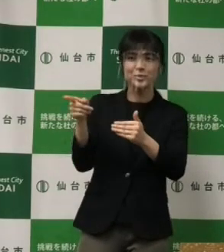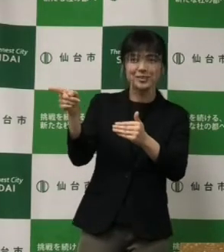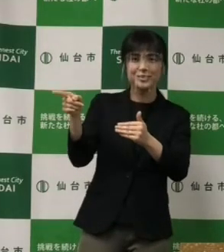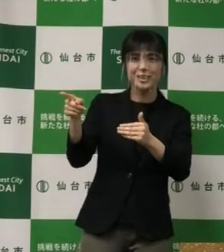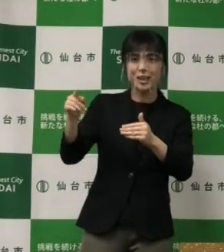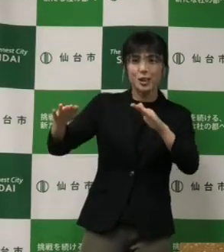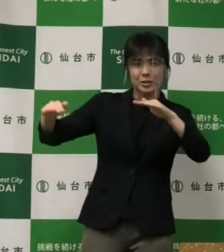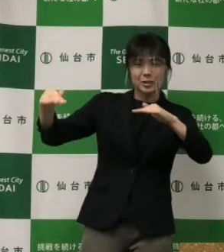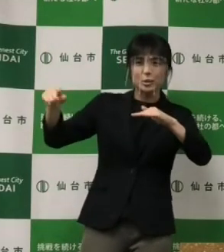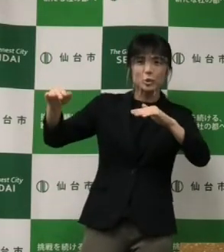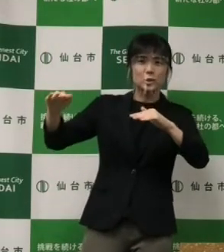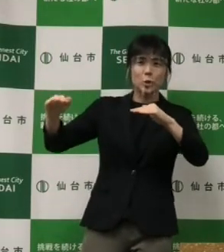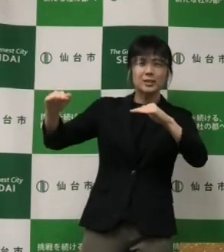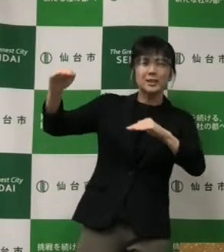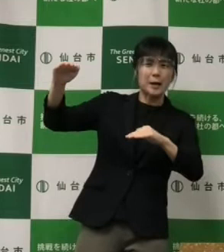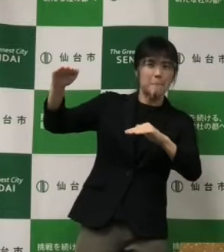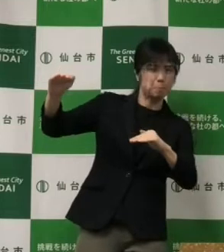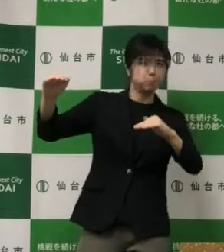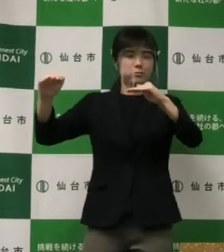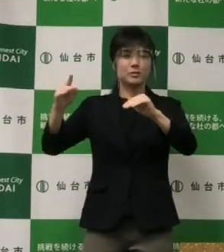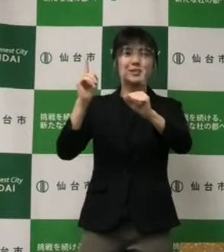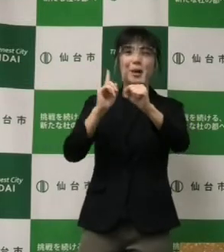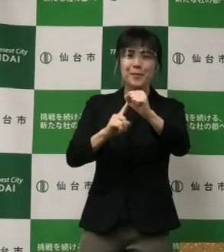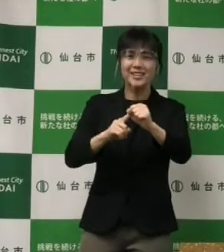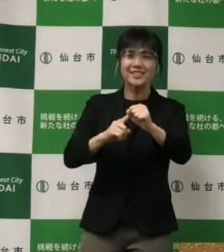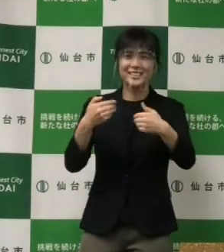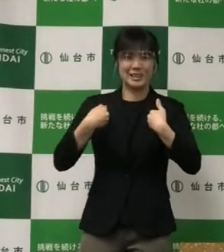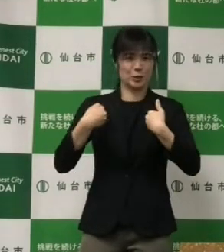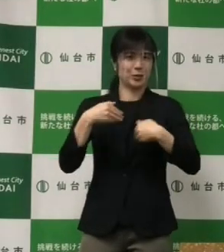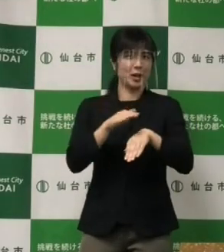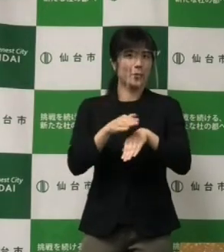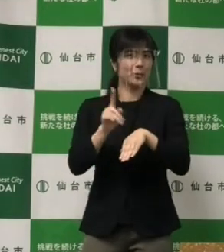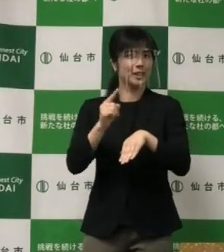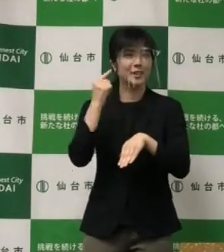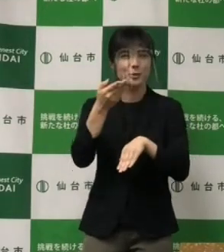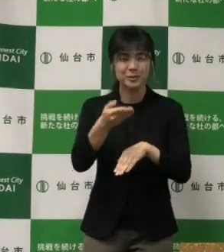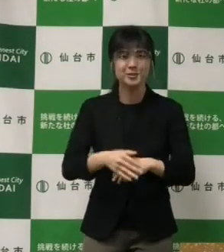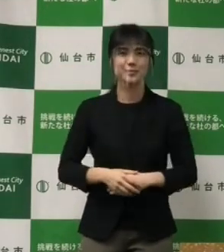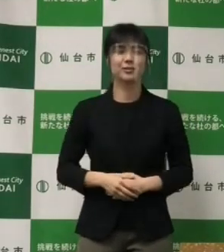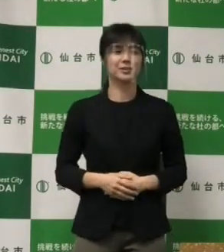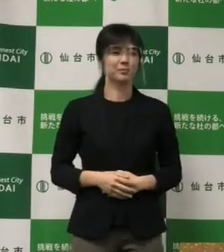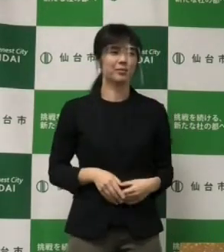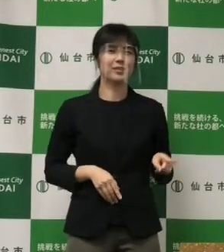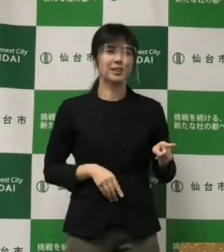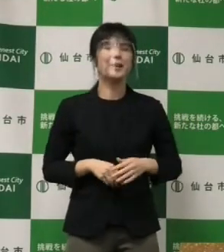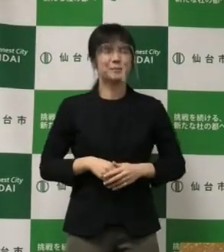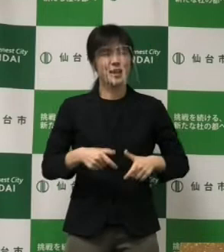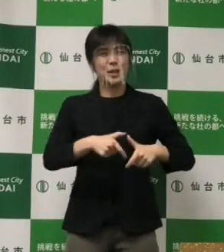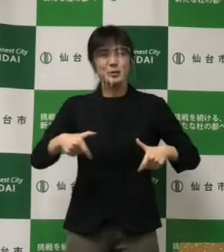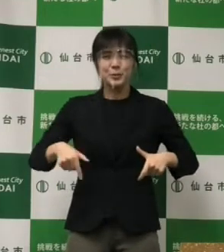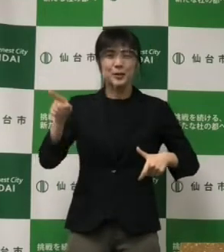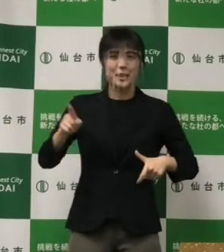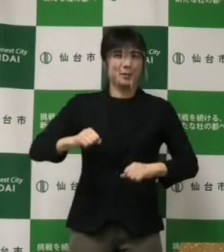めるためにさらにどのような施策が必要だと思います か。福岡市さんも元気でいらっしゃるの